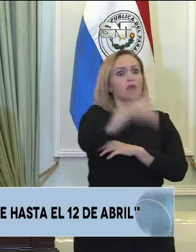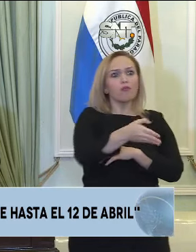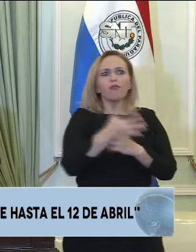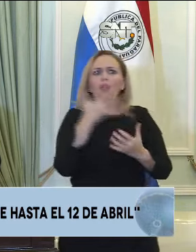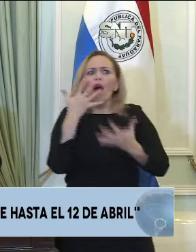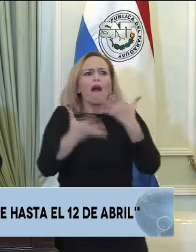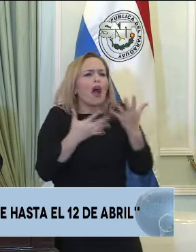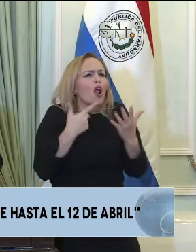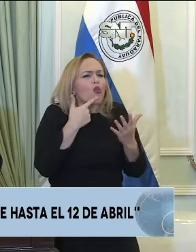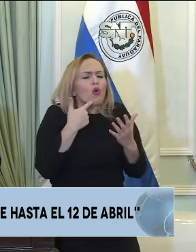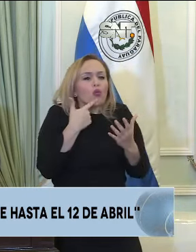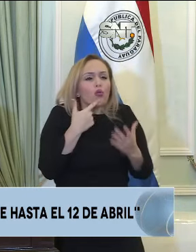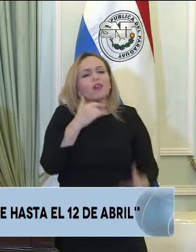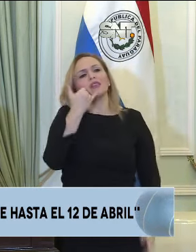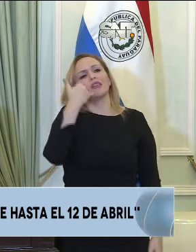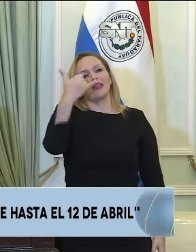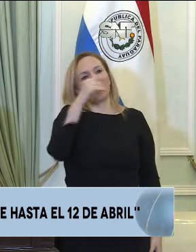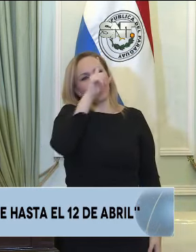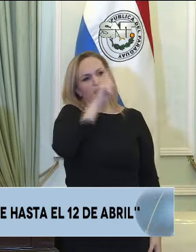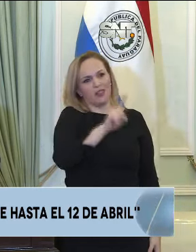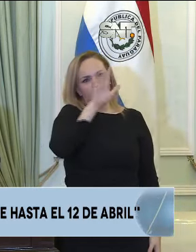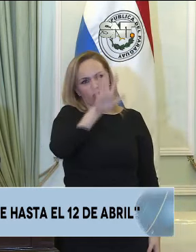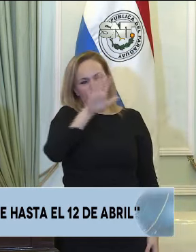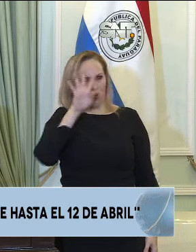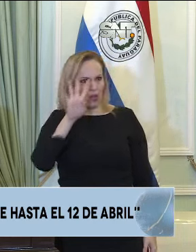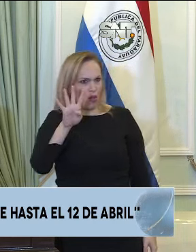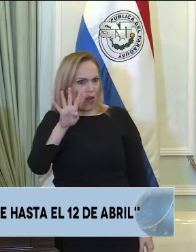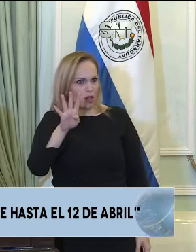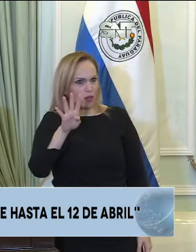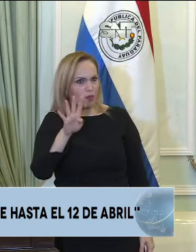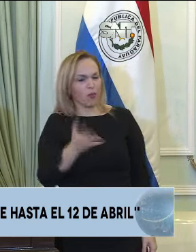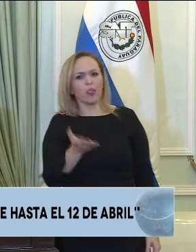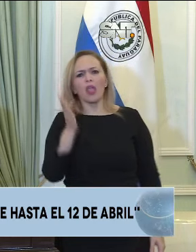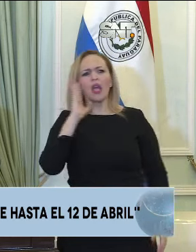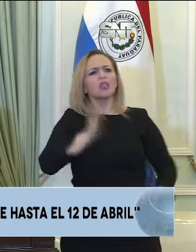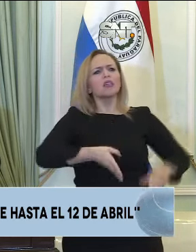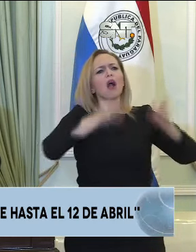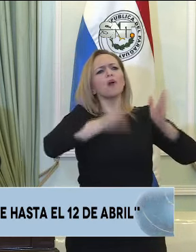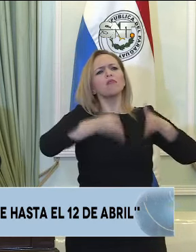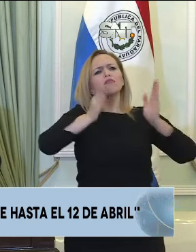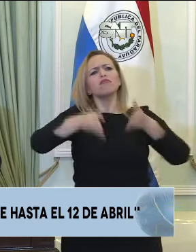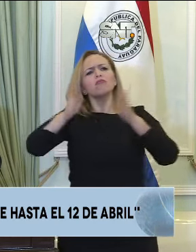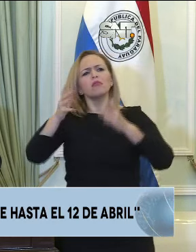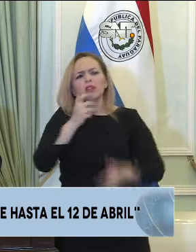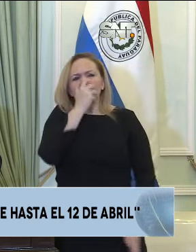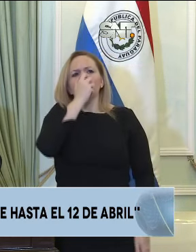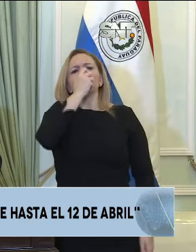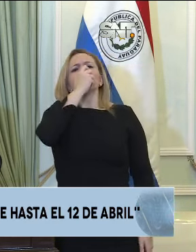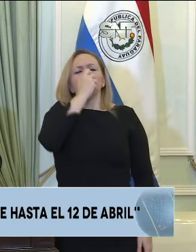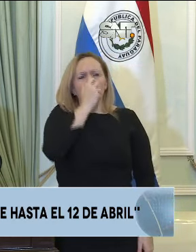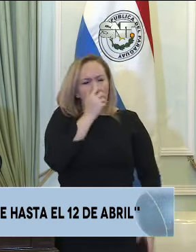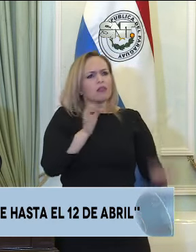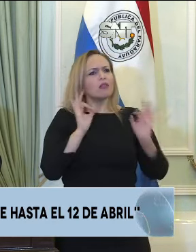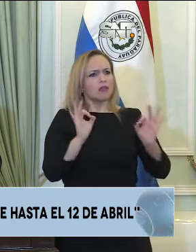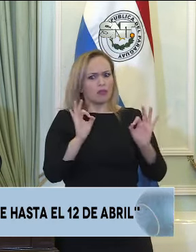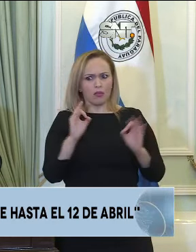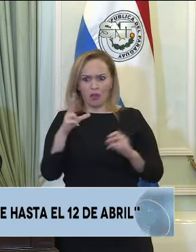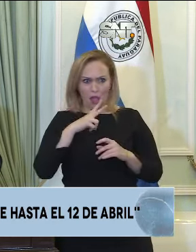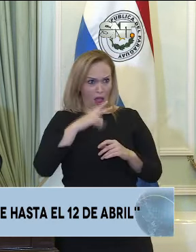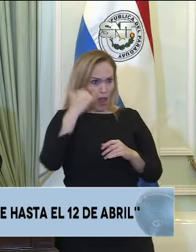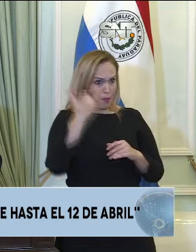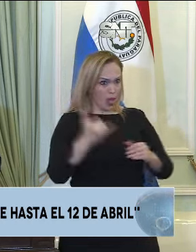dudas, también pueden hacer uso del 154. ¿Cuántas camas con respiratorios, con respiradores tenemos actualmente, Ministro? ¿Y qué se está haciendo